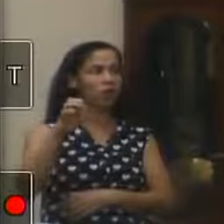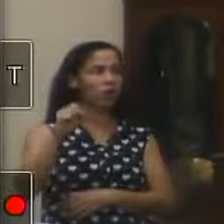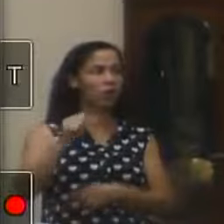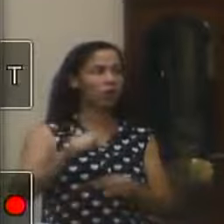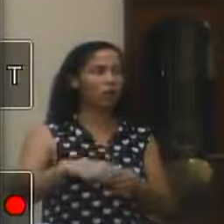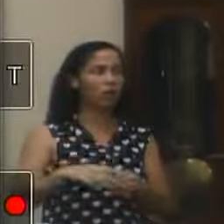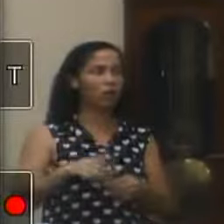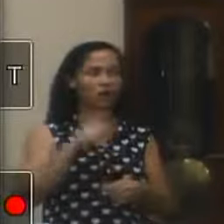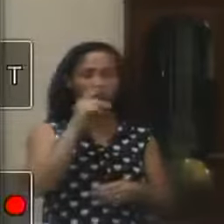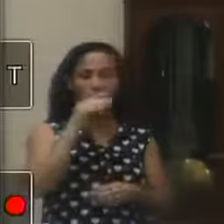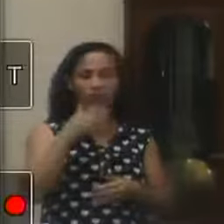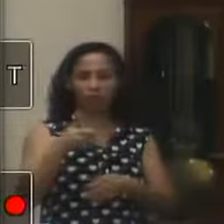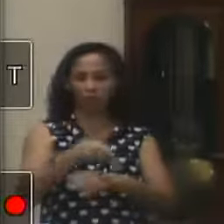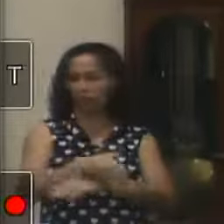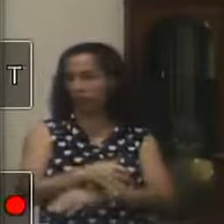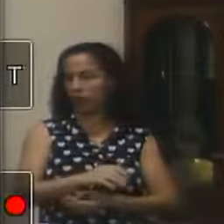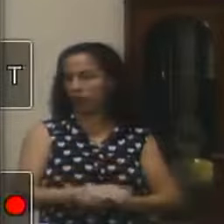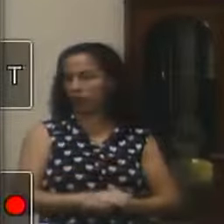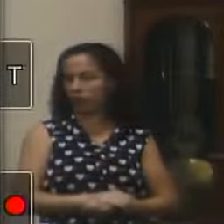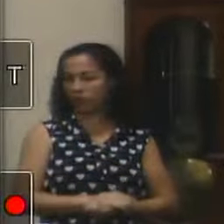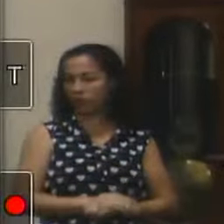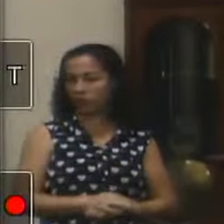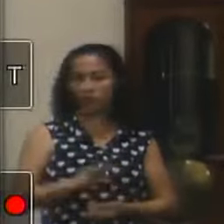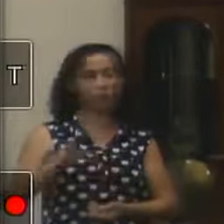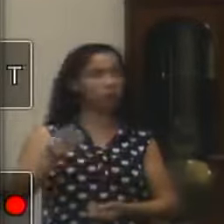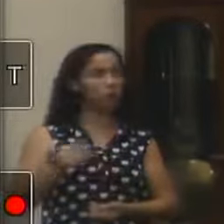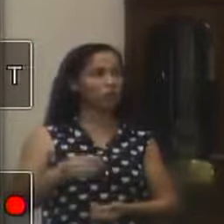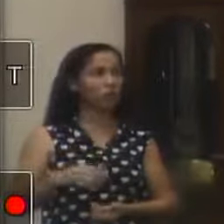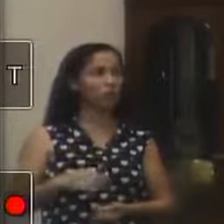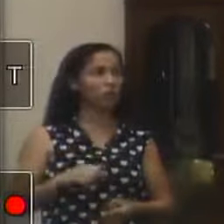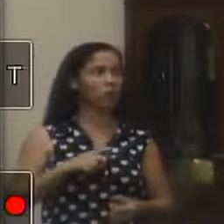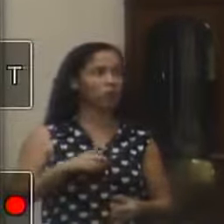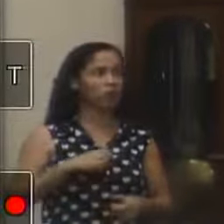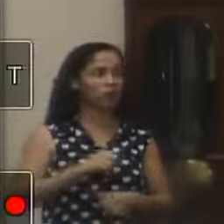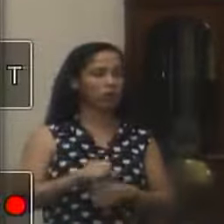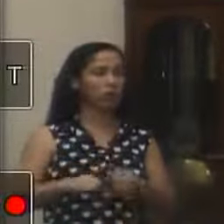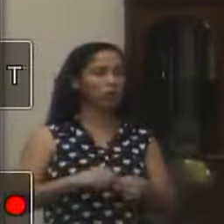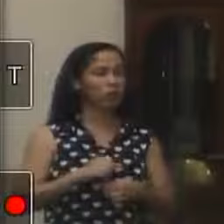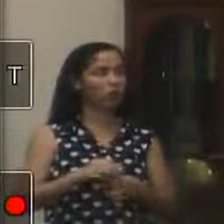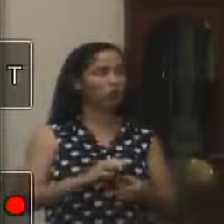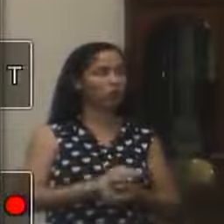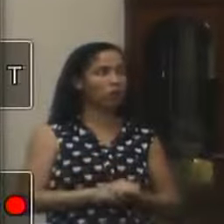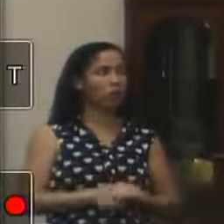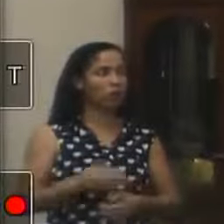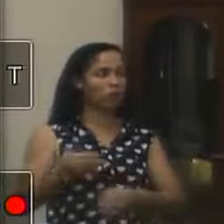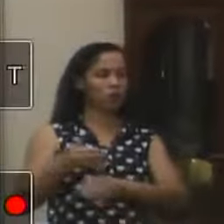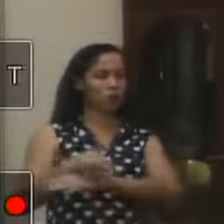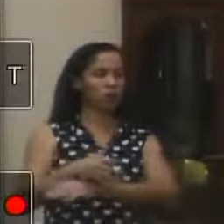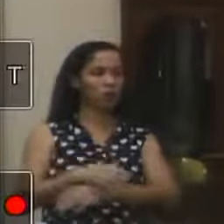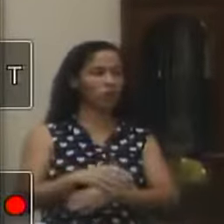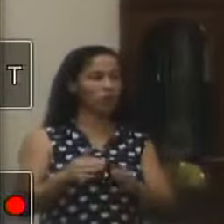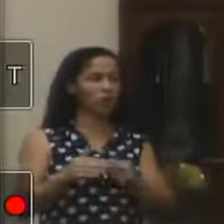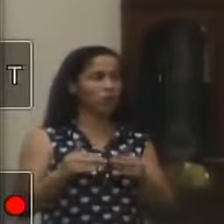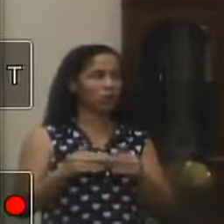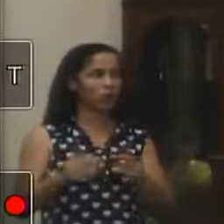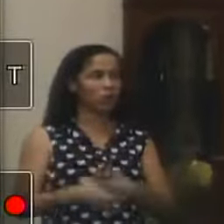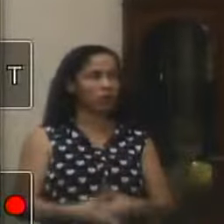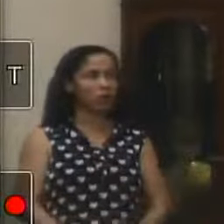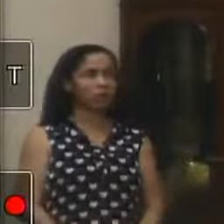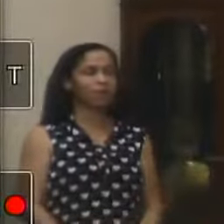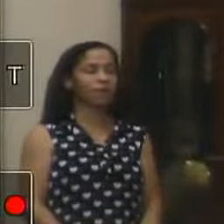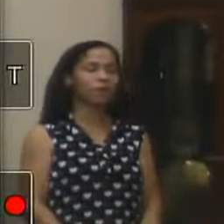é o escoamento da água de chuva, todas enferrujadas, tem que trocar. O acesso que eu também pedi, por indicação, os acessos para